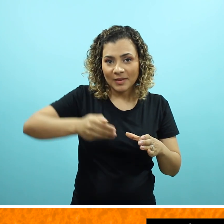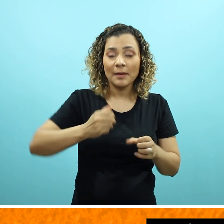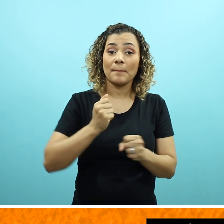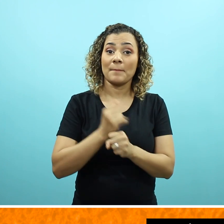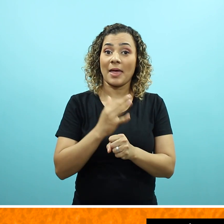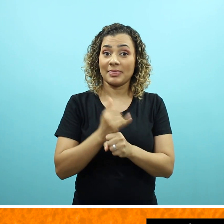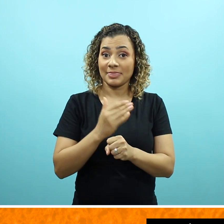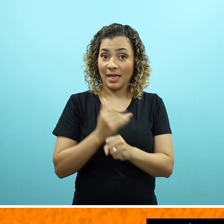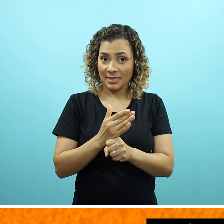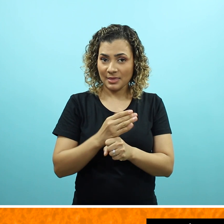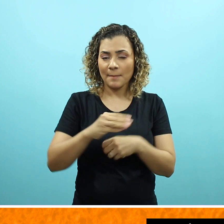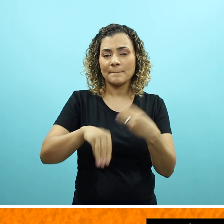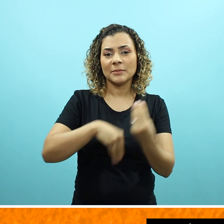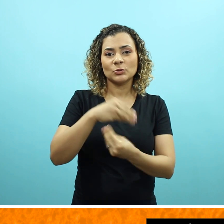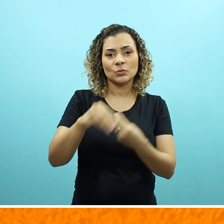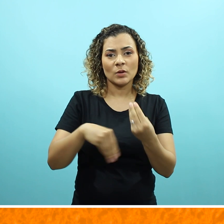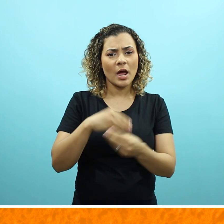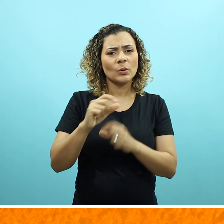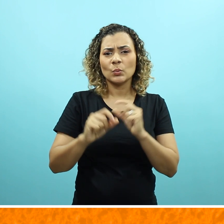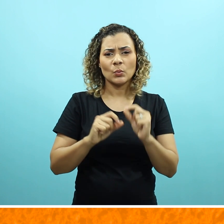a história se repetiu.